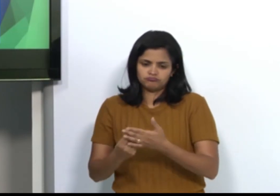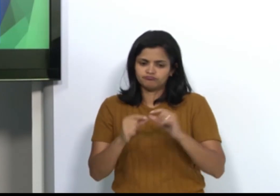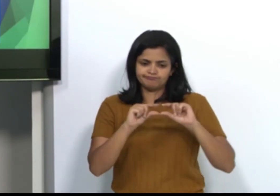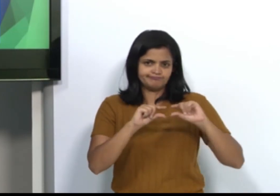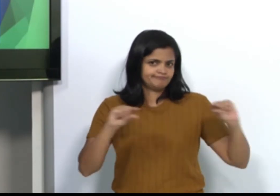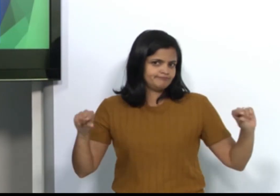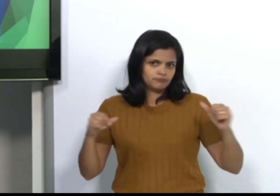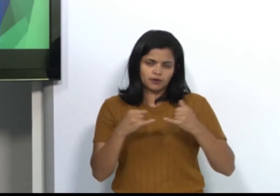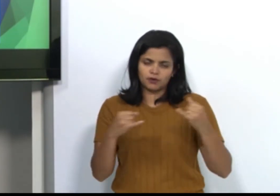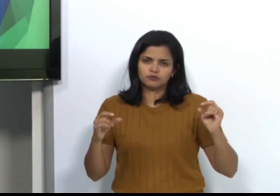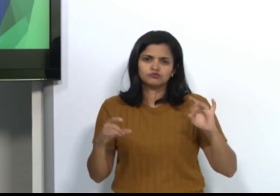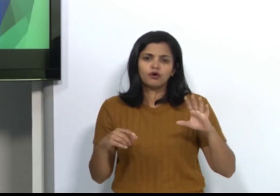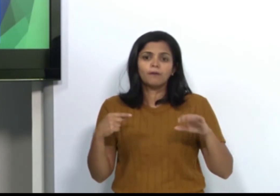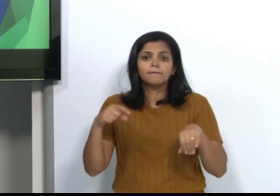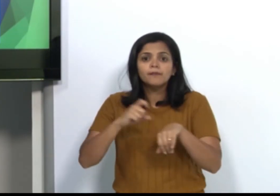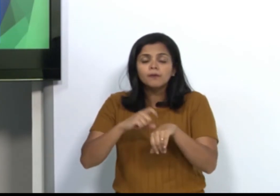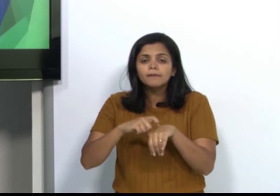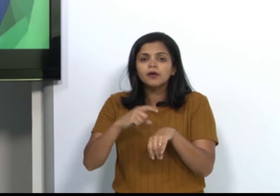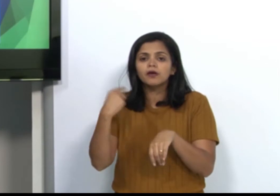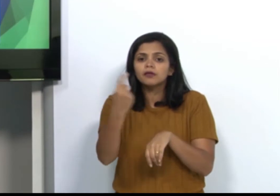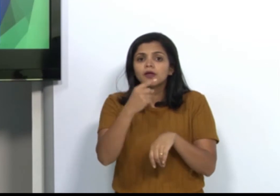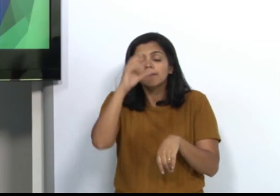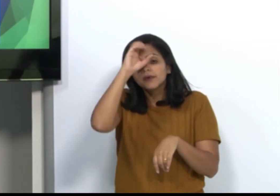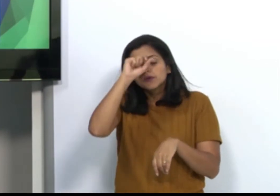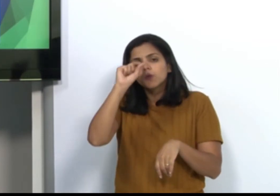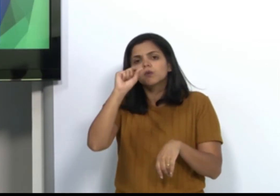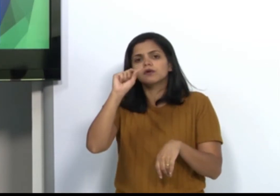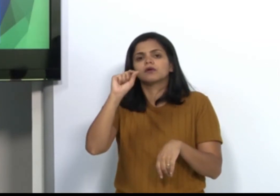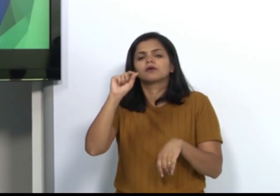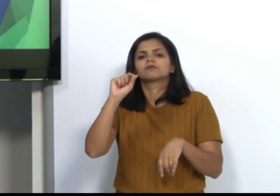Na nossa disciplina, nós não vamos falar sobre tradução.